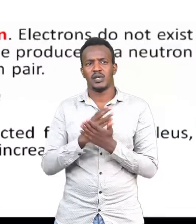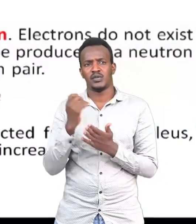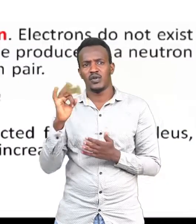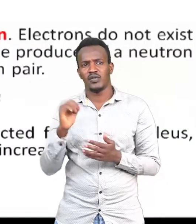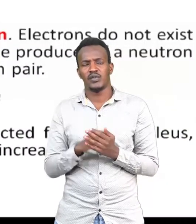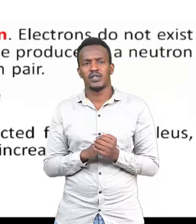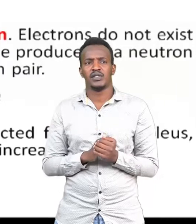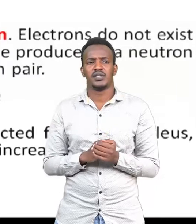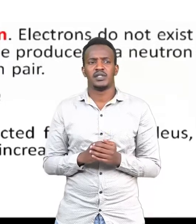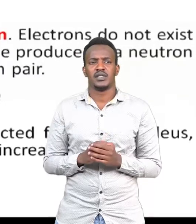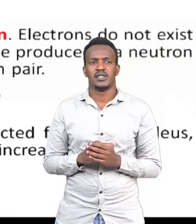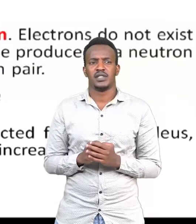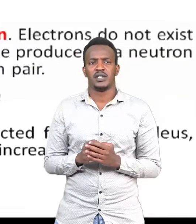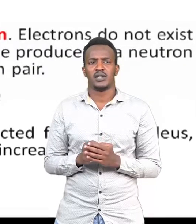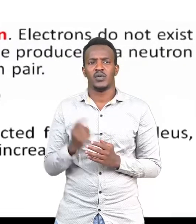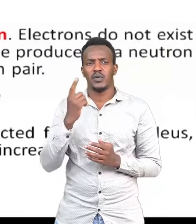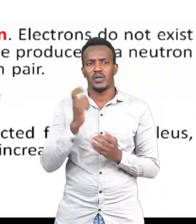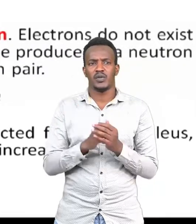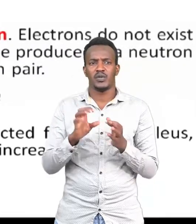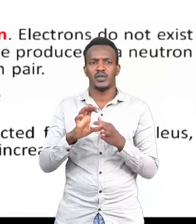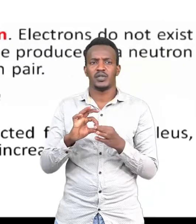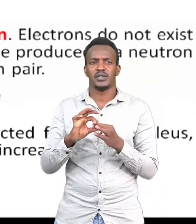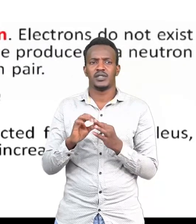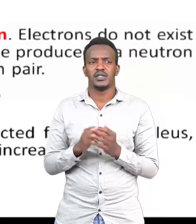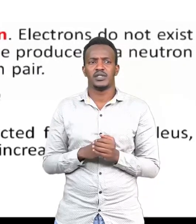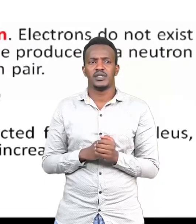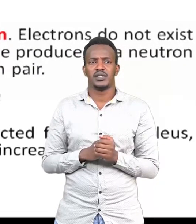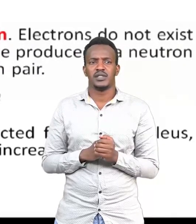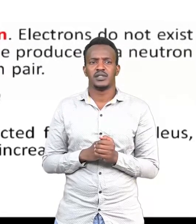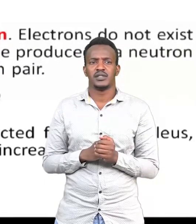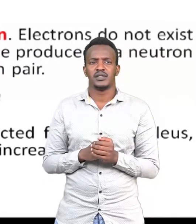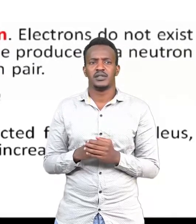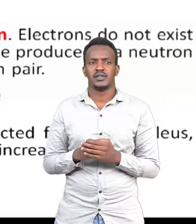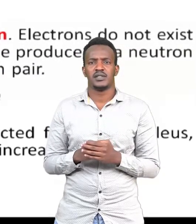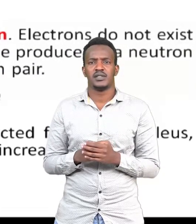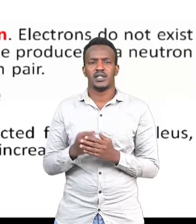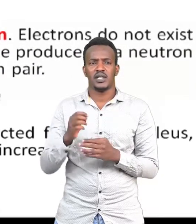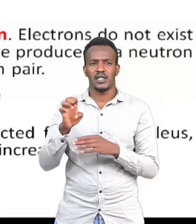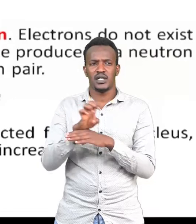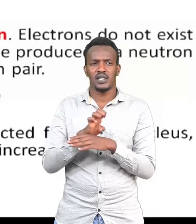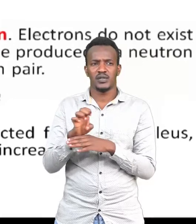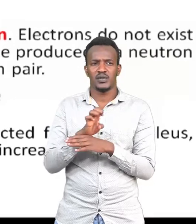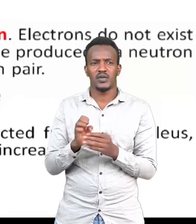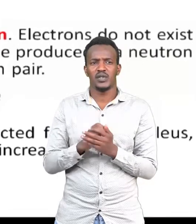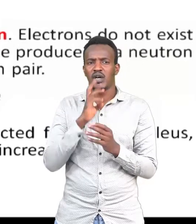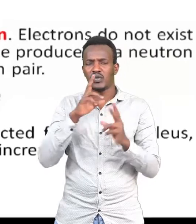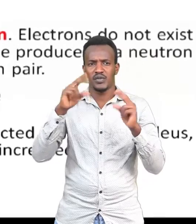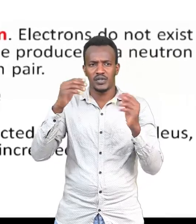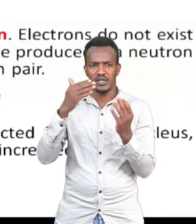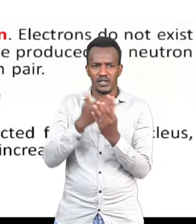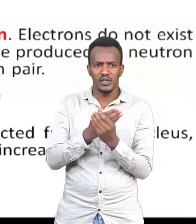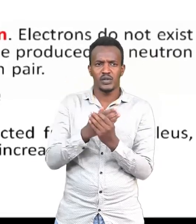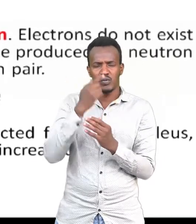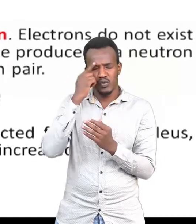ah iyadu beta decay-gu waa electron electron-ka dambe ayay markaasi la macno tahay electron kuma jiraan buuda laakiin goormay